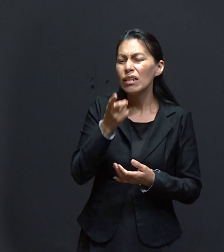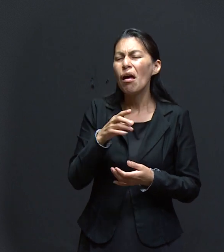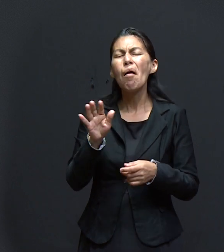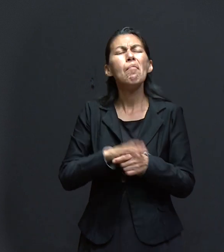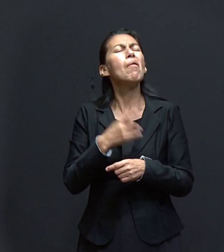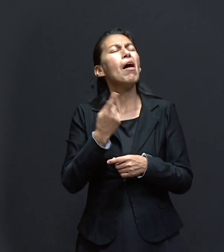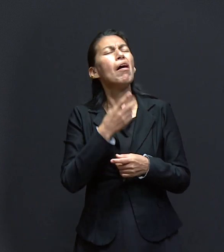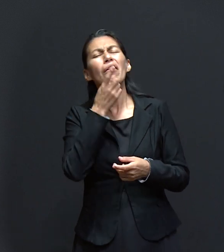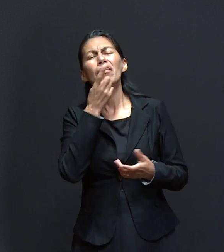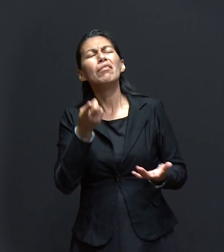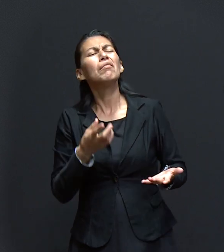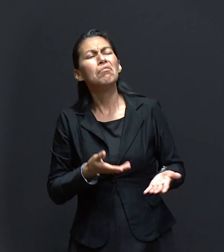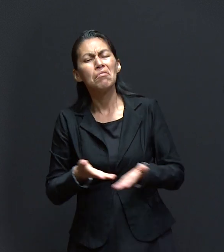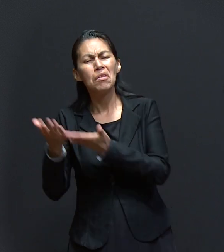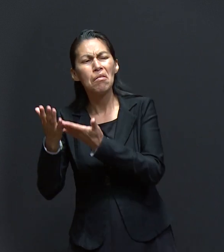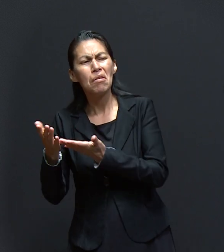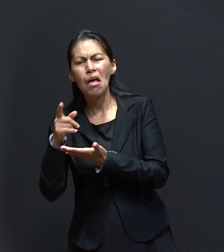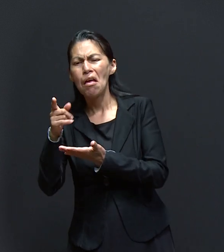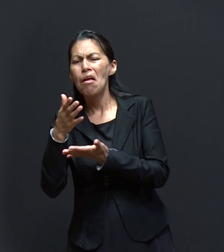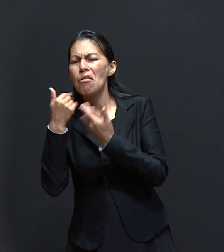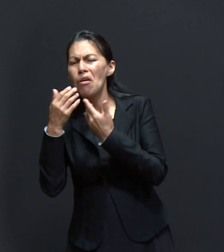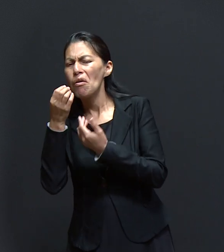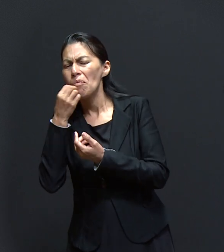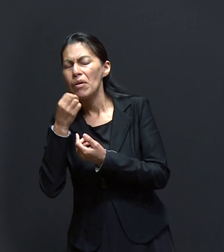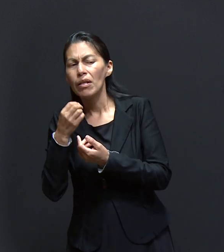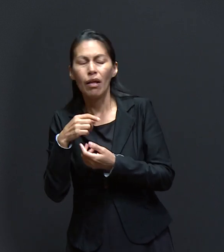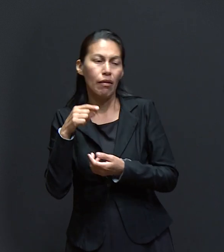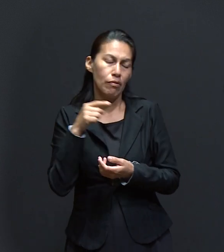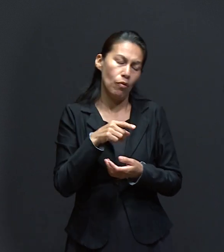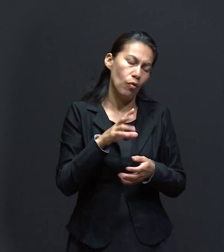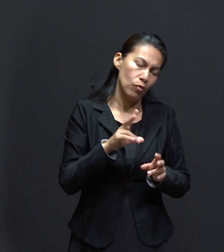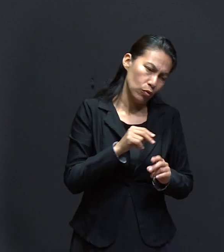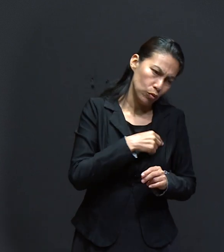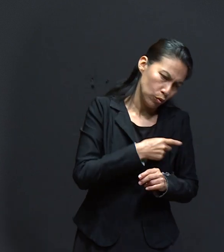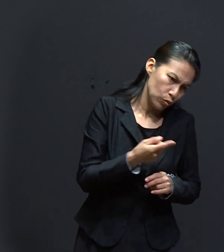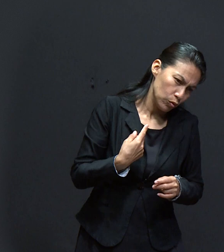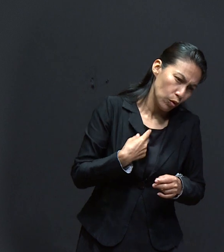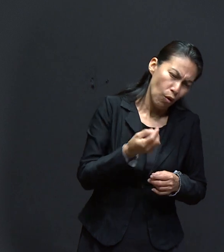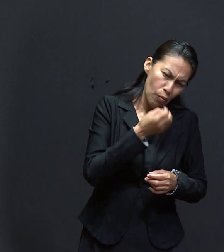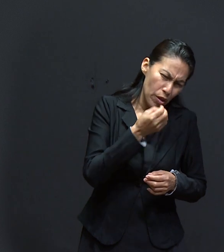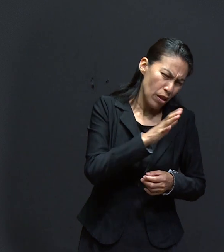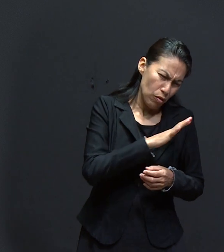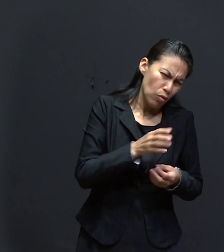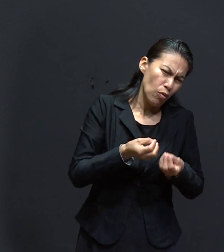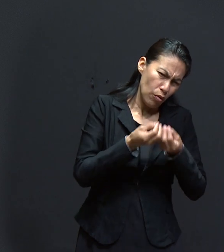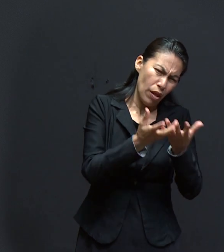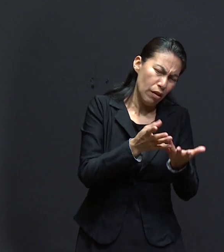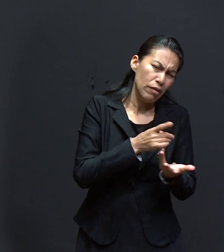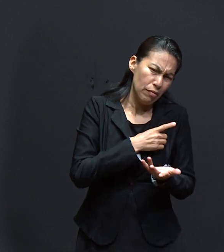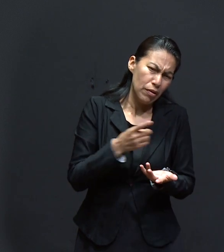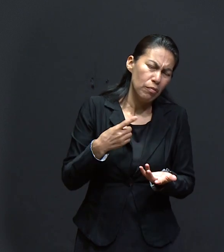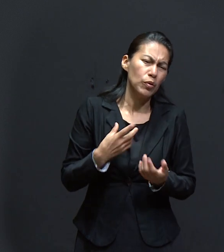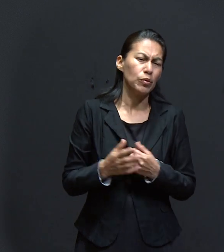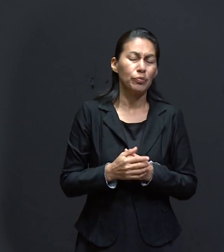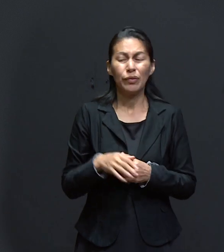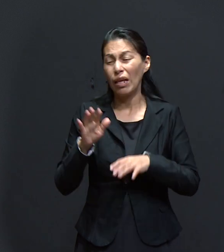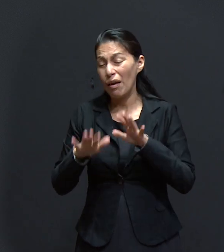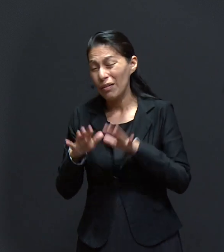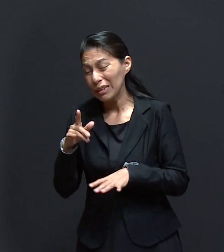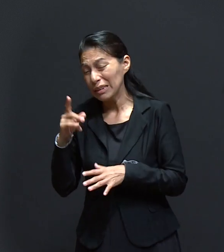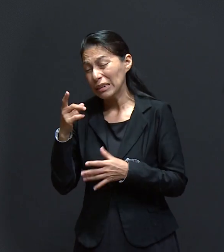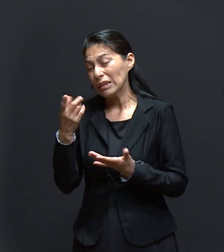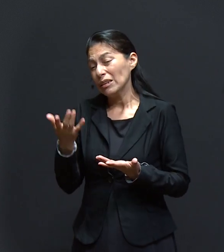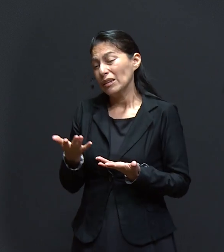hay en montemorelos teníamos todo aquí no tenemos nada que hacer entonces hay que proveer de todo y entonces cuando ves